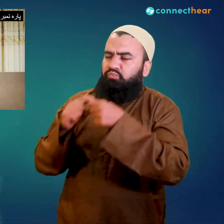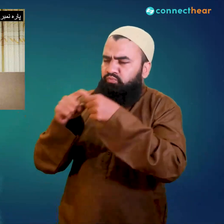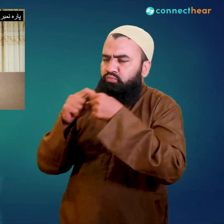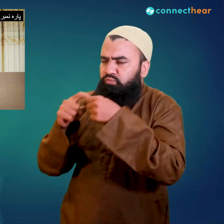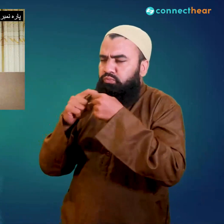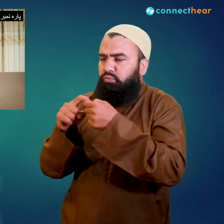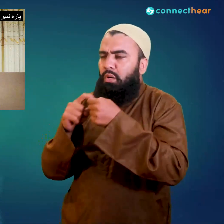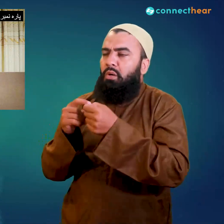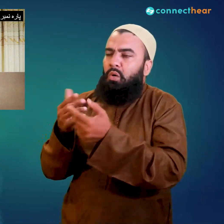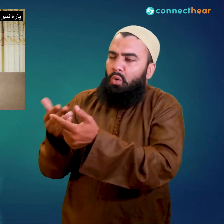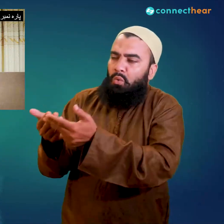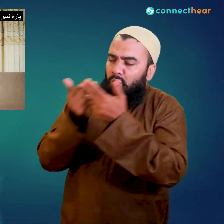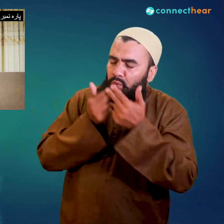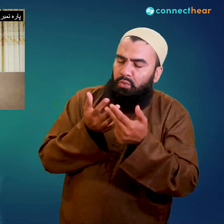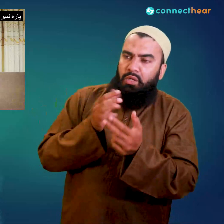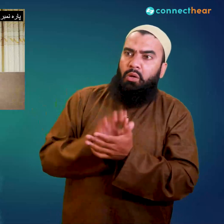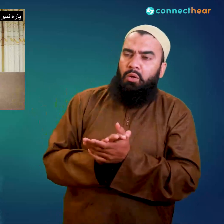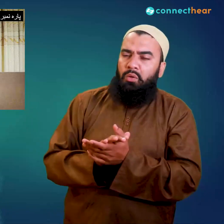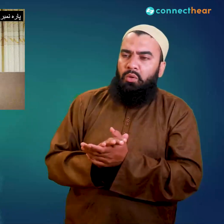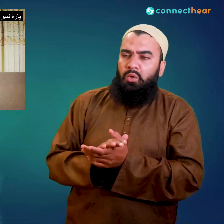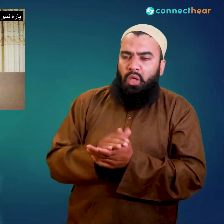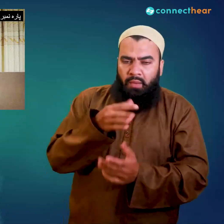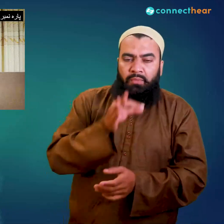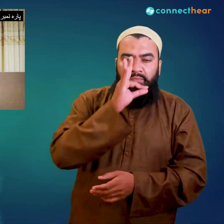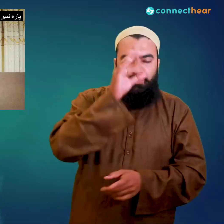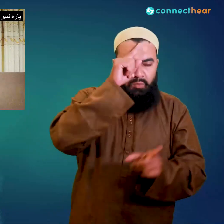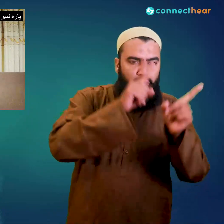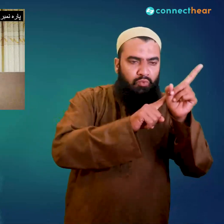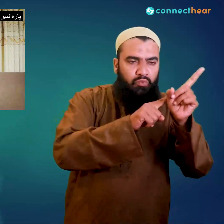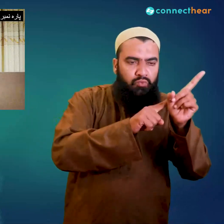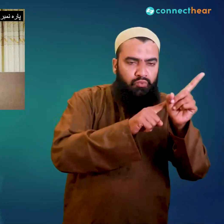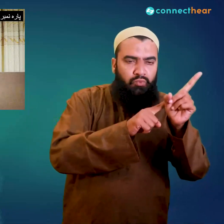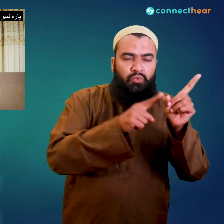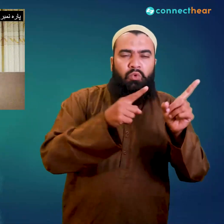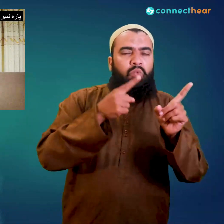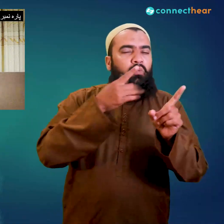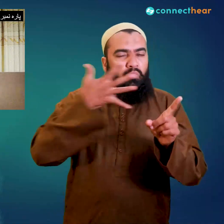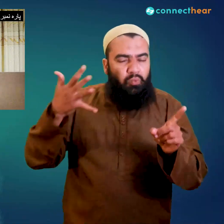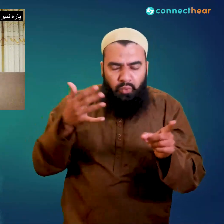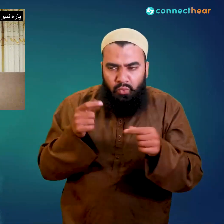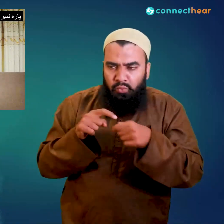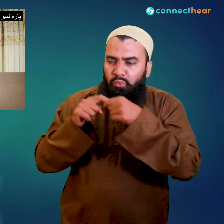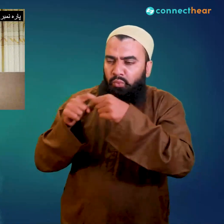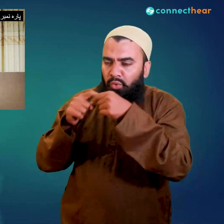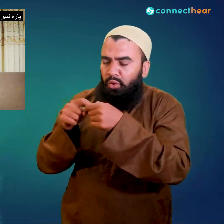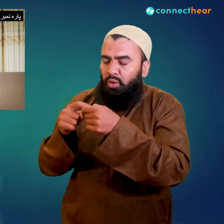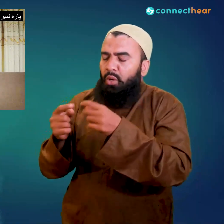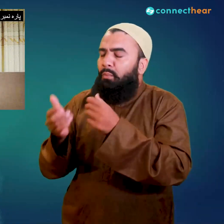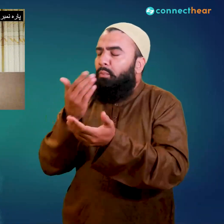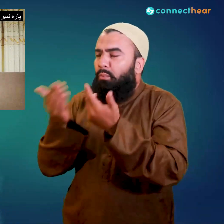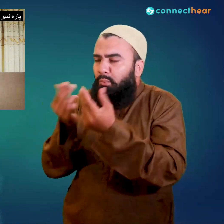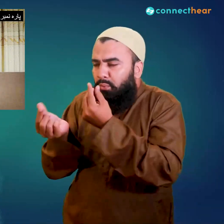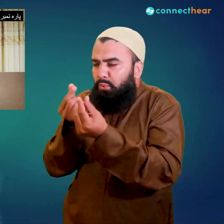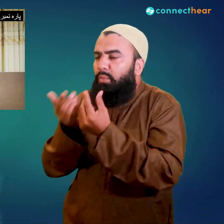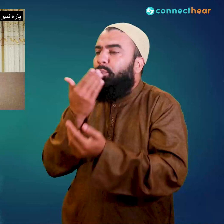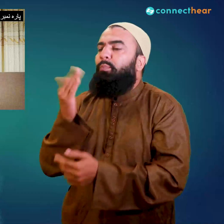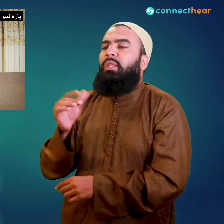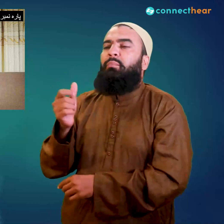السلام کی یاد میں رو رو کر، تو اس پر یوسف علیہ السلام نے فرمایا اذهبوا بقمیصی